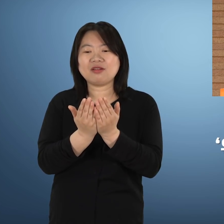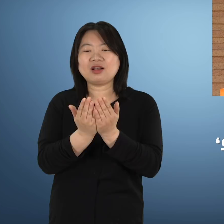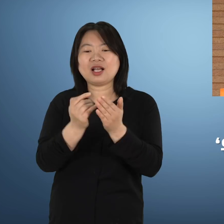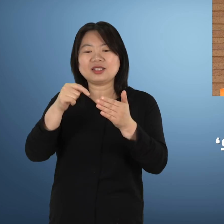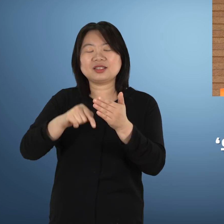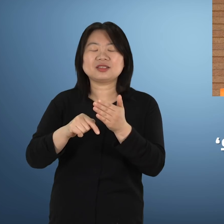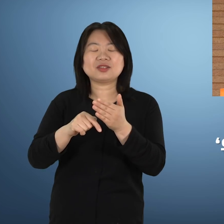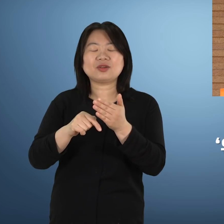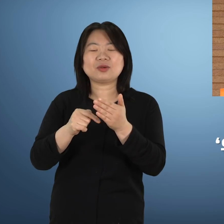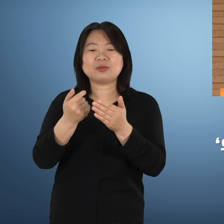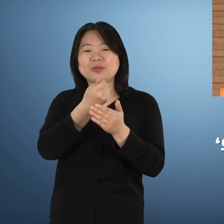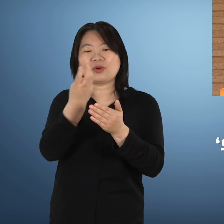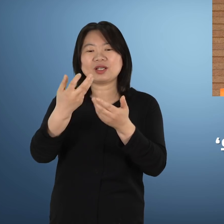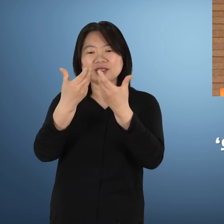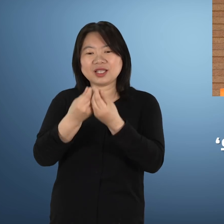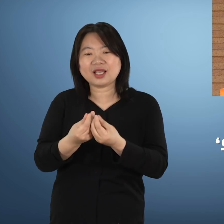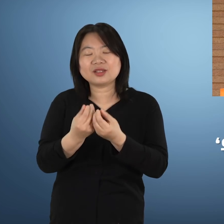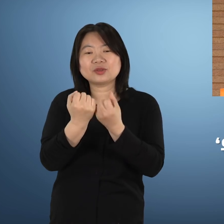할까 합니다.